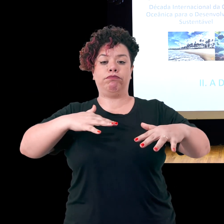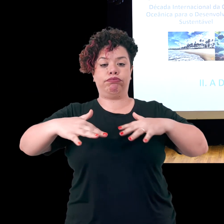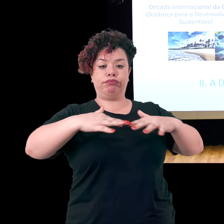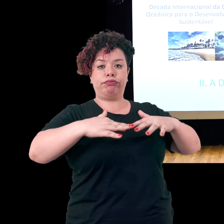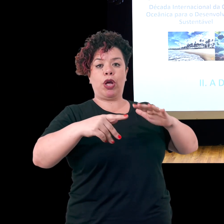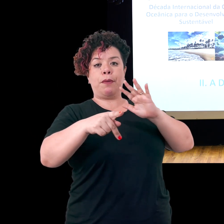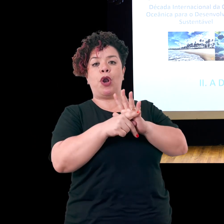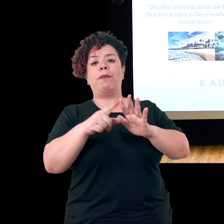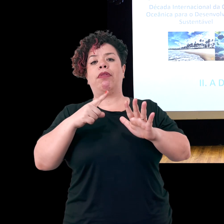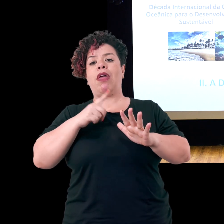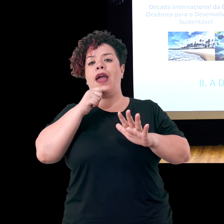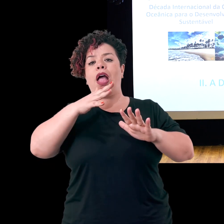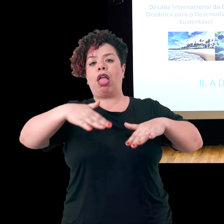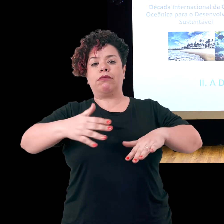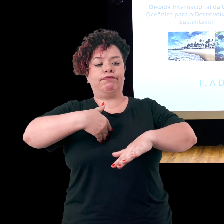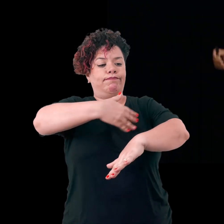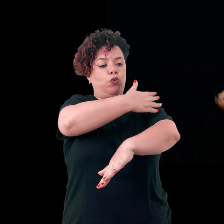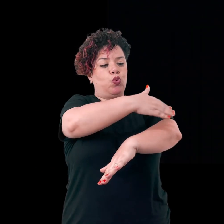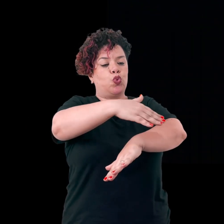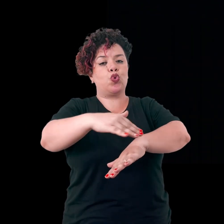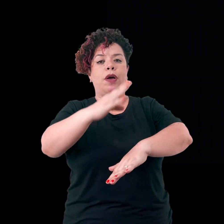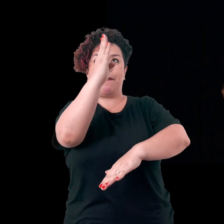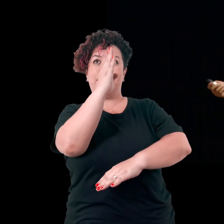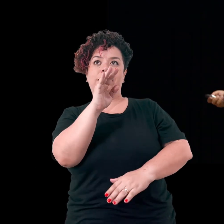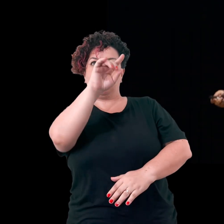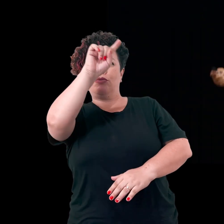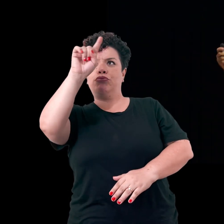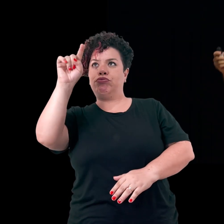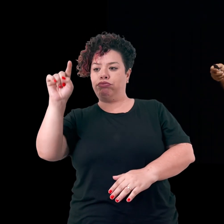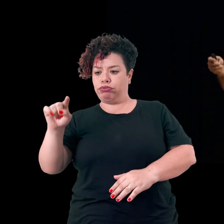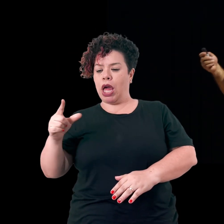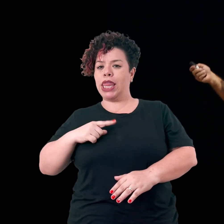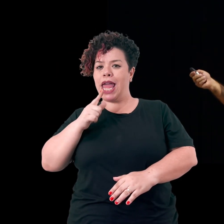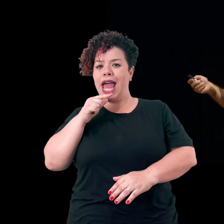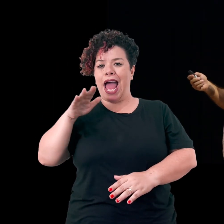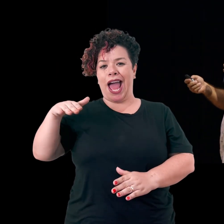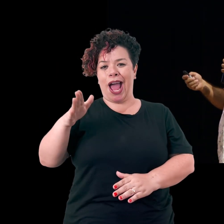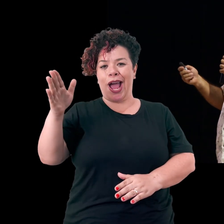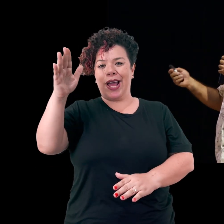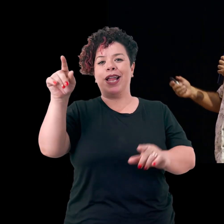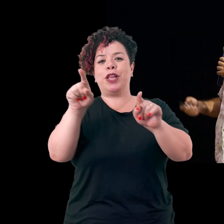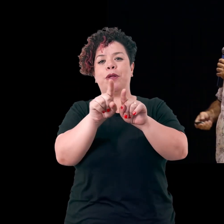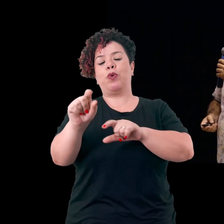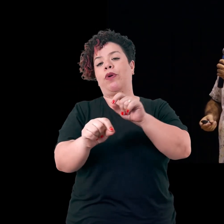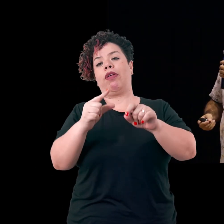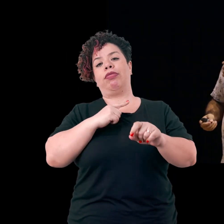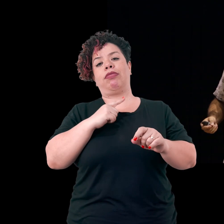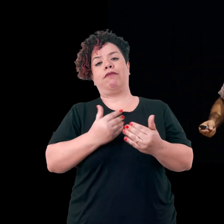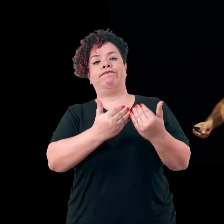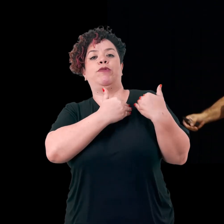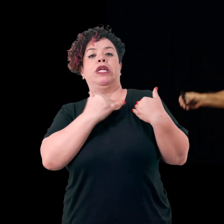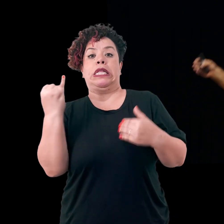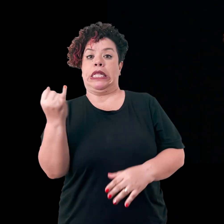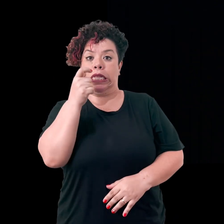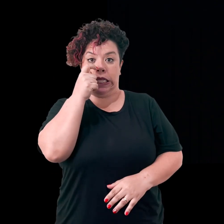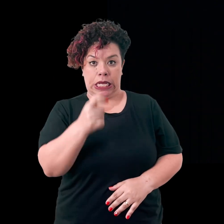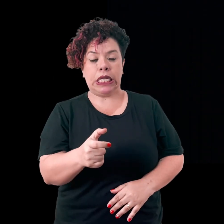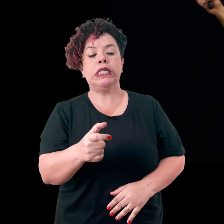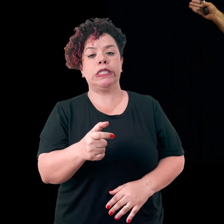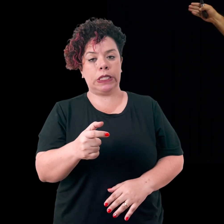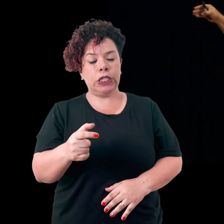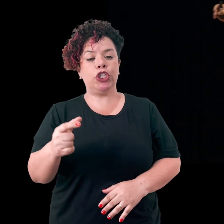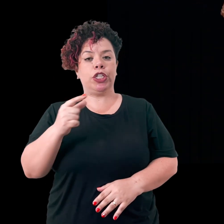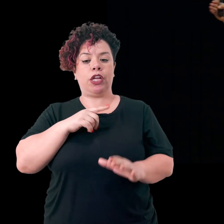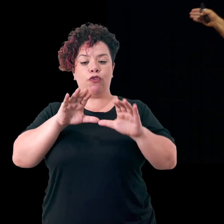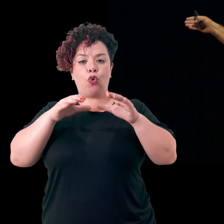diversas regiões costeiras do país. E o Brasil, né, nesses últimos anos, teve esse papel muito interessante. Então, teve esse